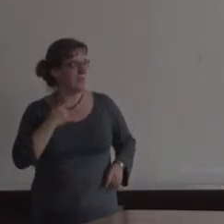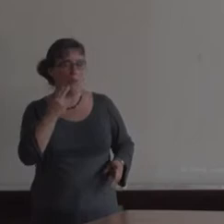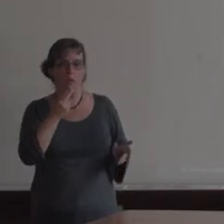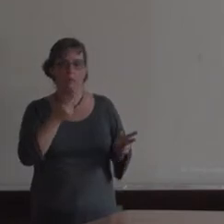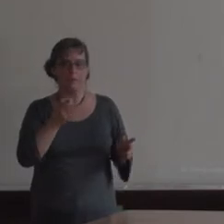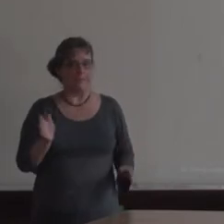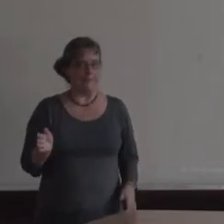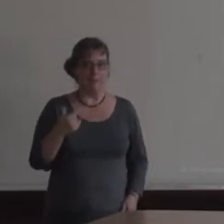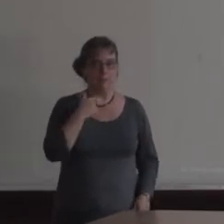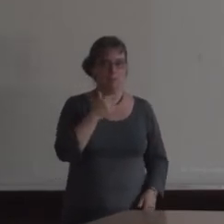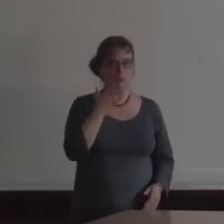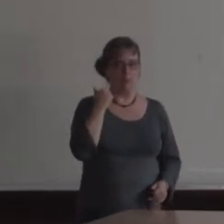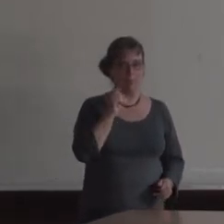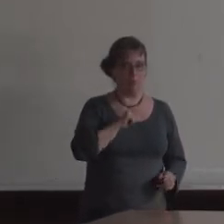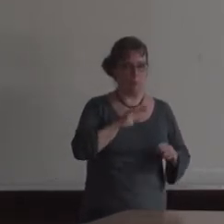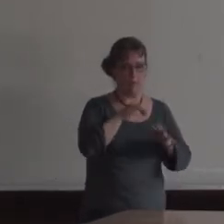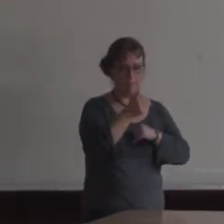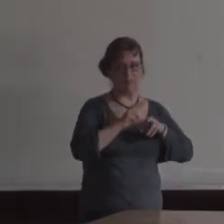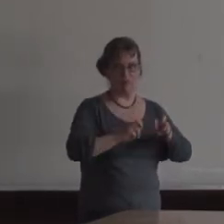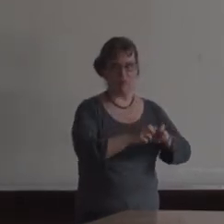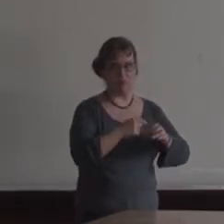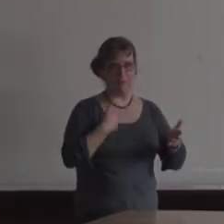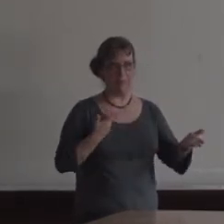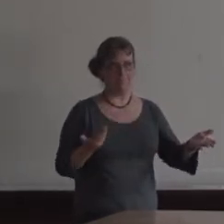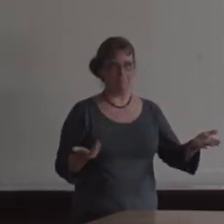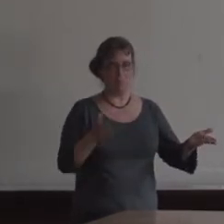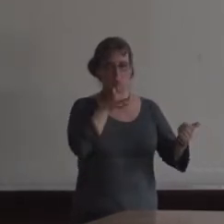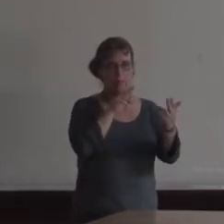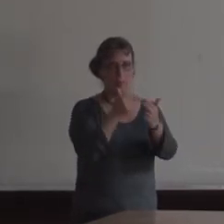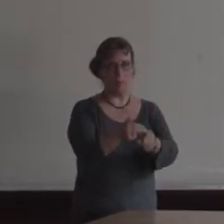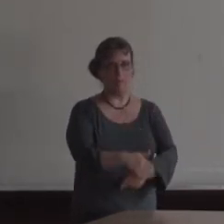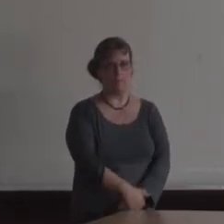Je ne saurais pas te répondre de tête, mais on peut regarder après si tu veux.